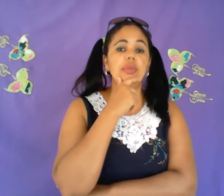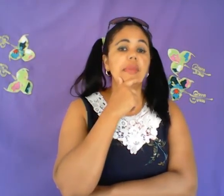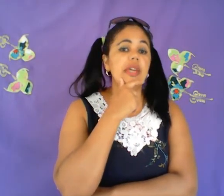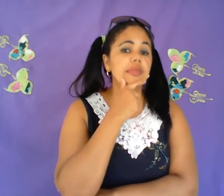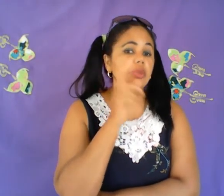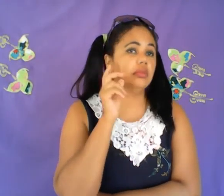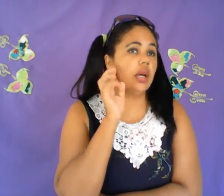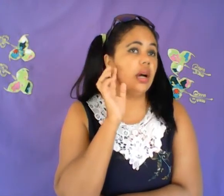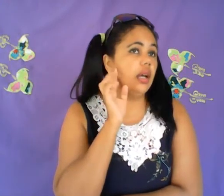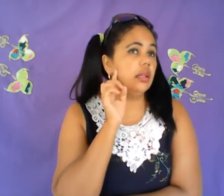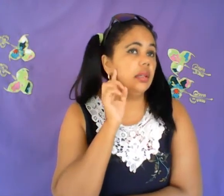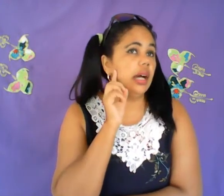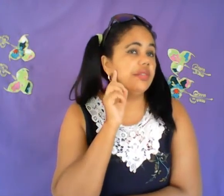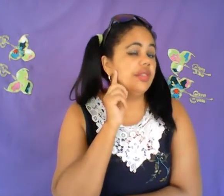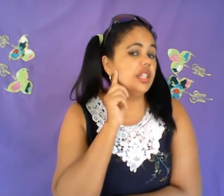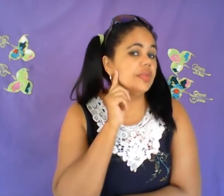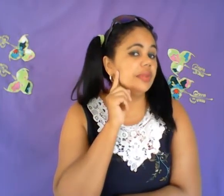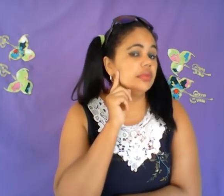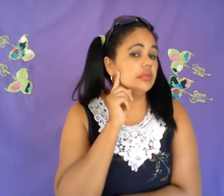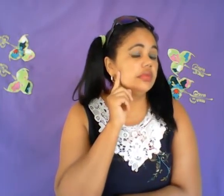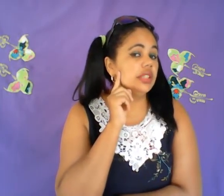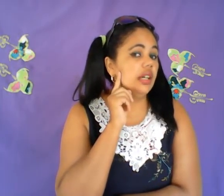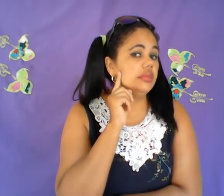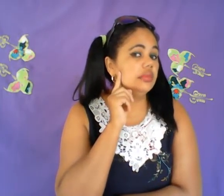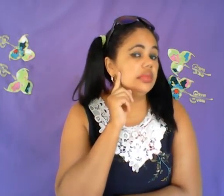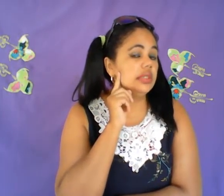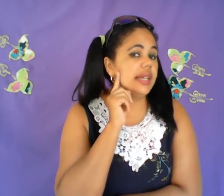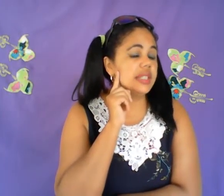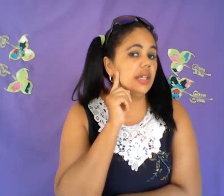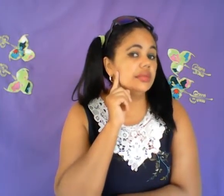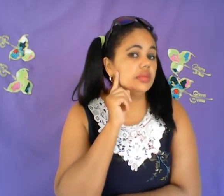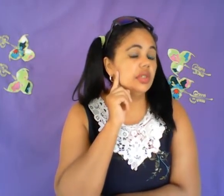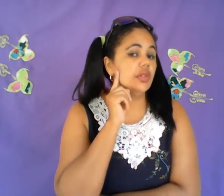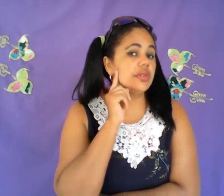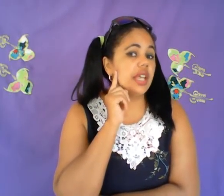mesmo? A, a vítima, vilão e ação. Ou seja...